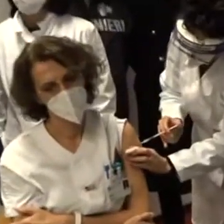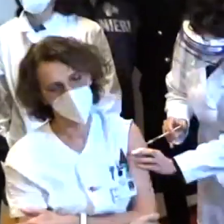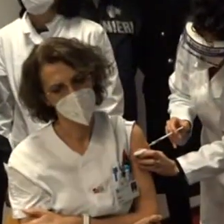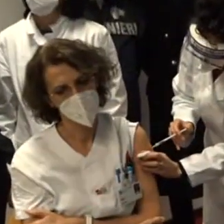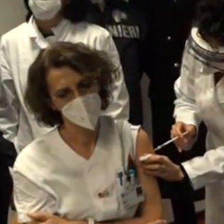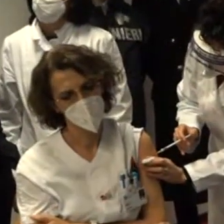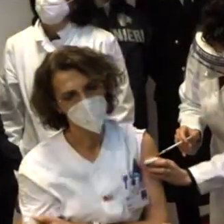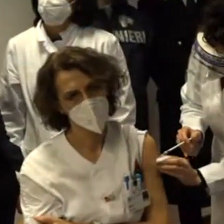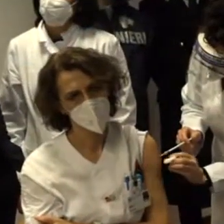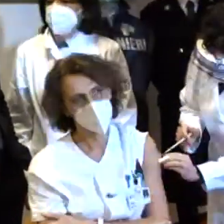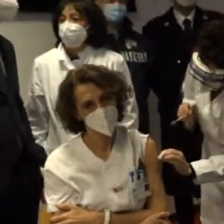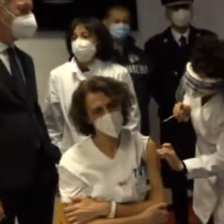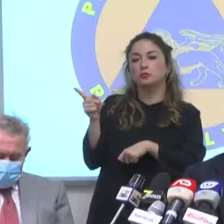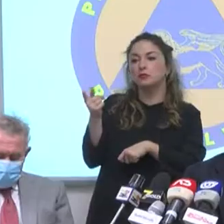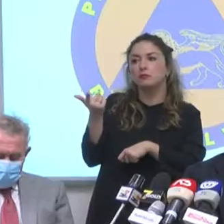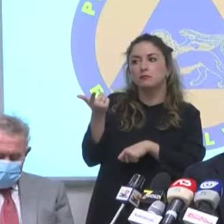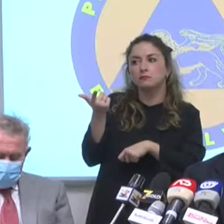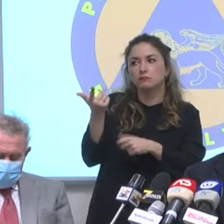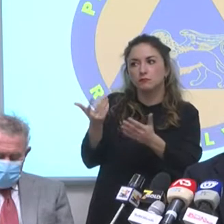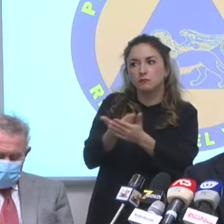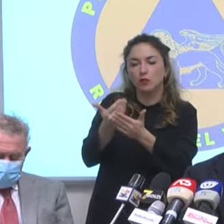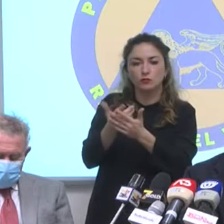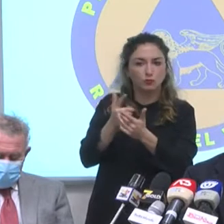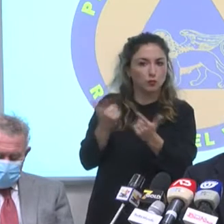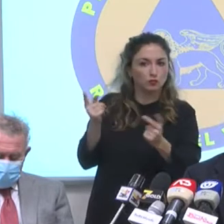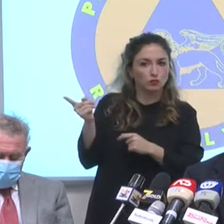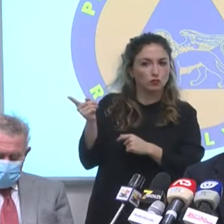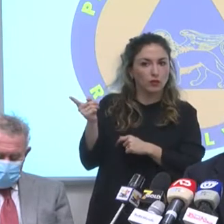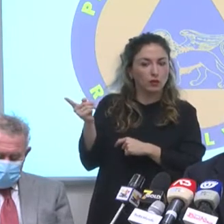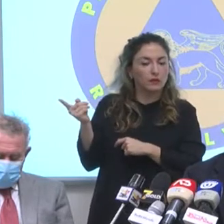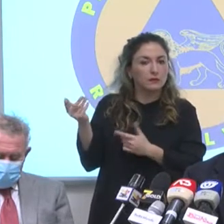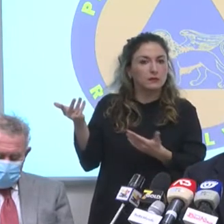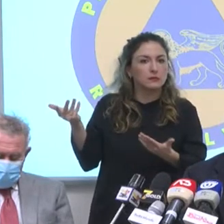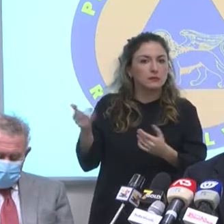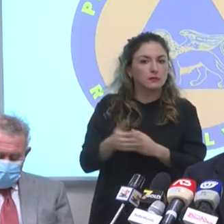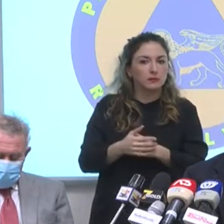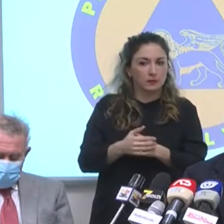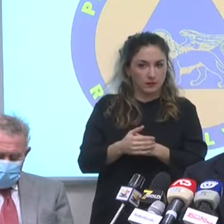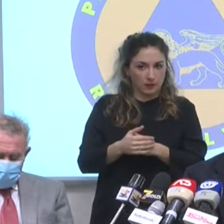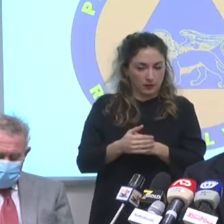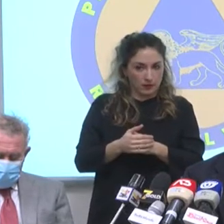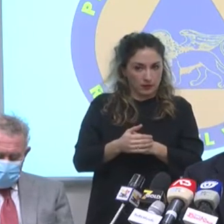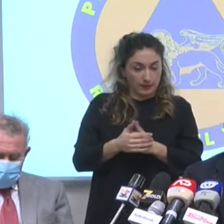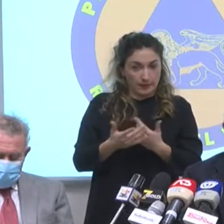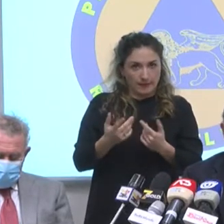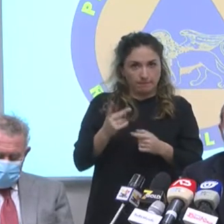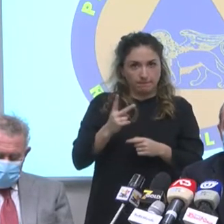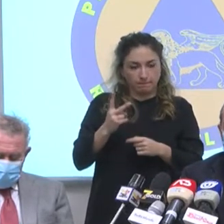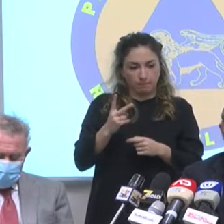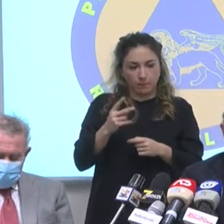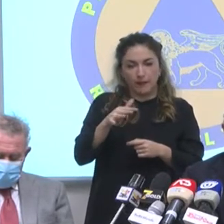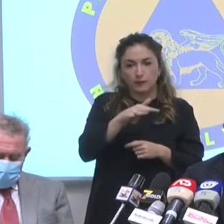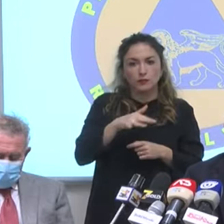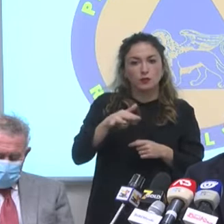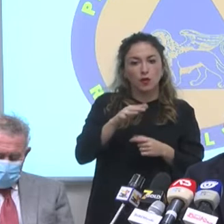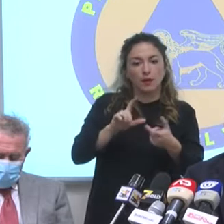per fasce. Per il Veneto, Non ve lo so dire, capite che comunque il passaggio di zona, a parte il fatto che